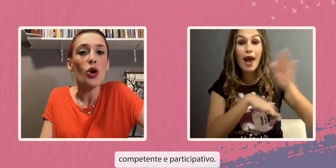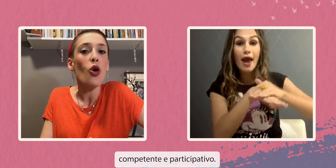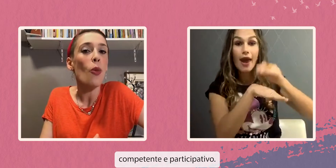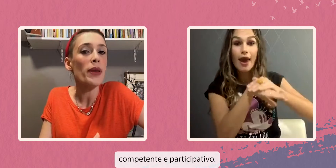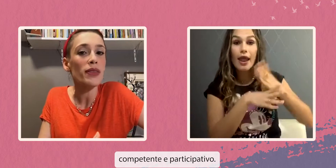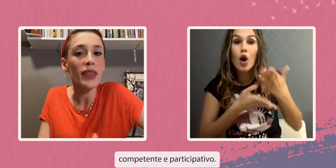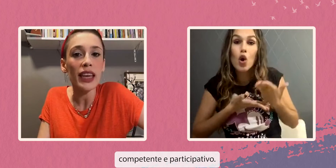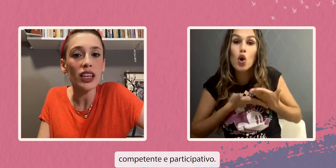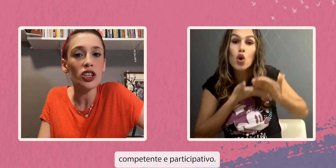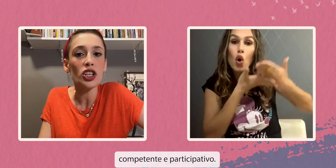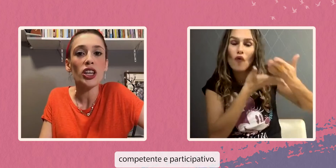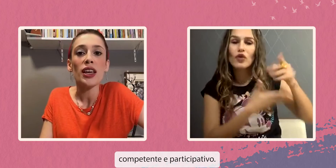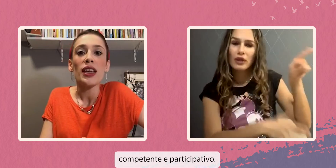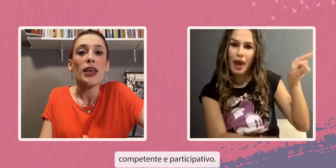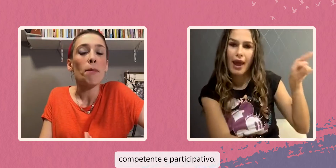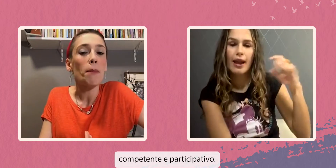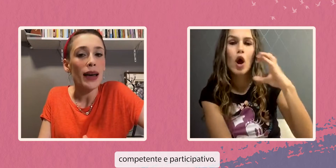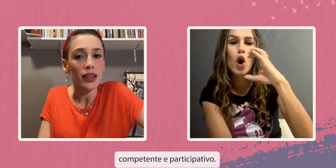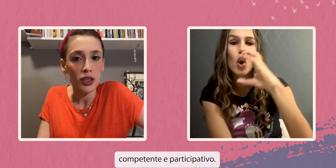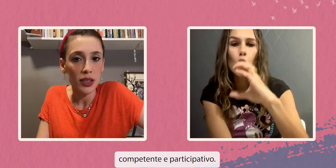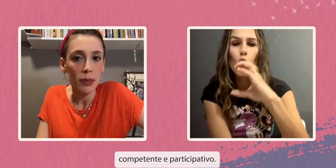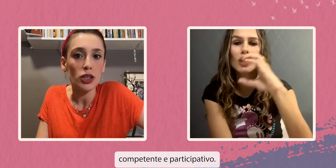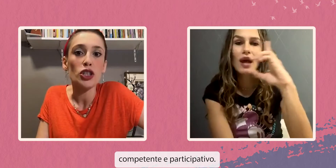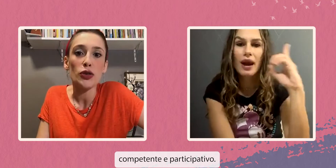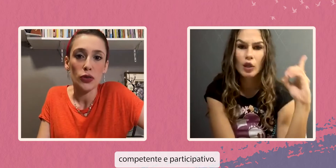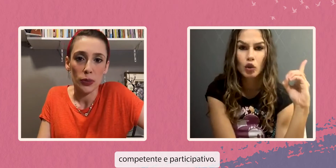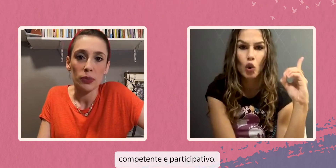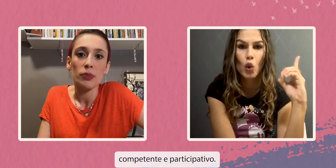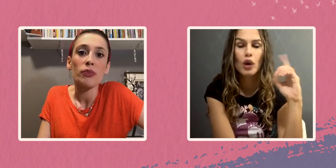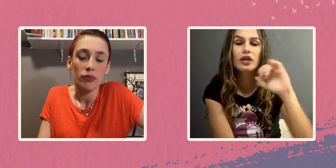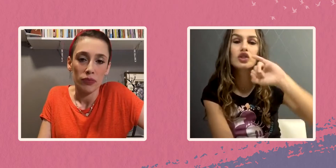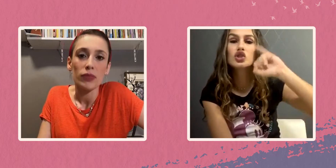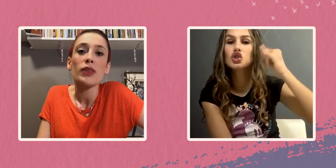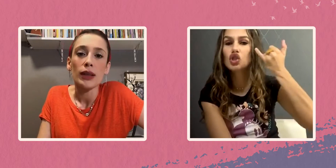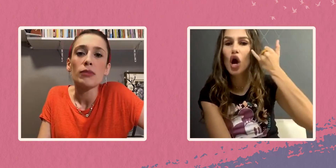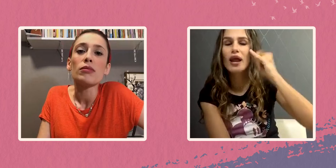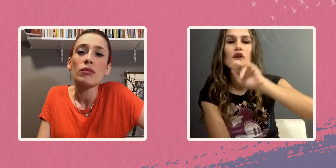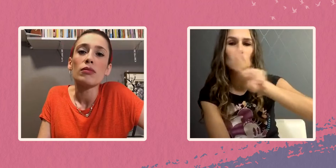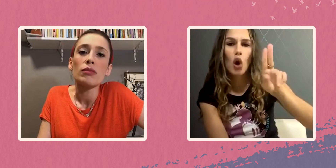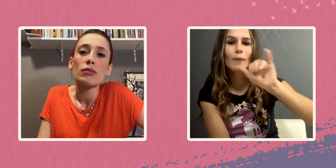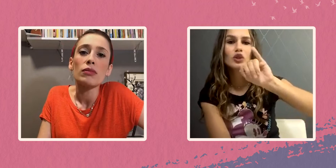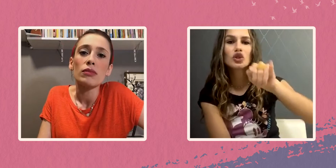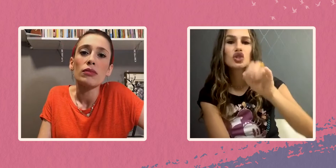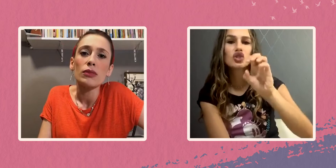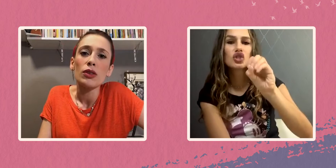bom, competente e participativo.